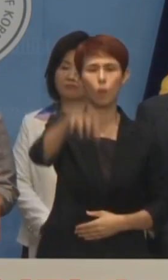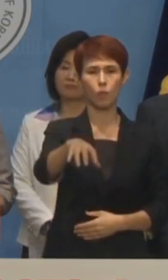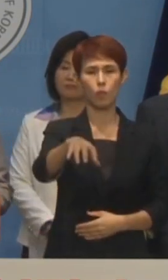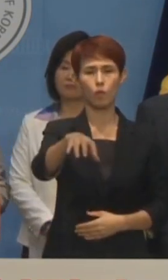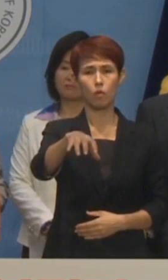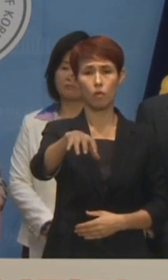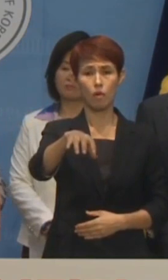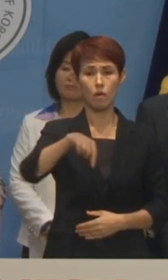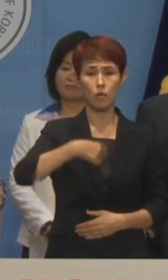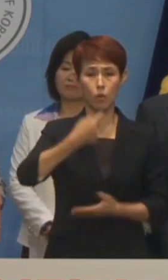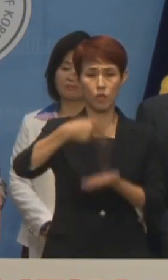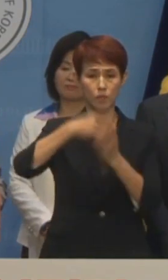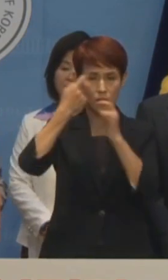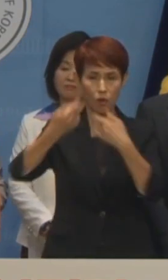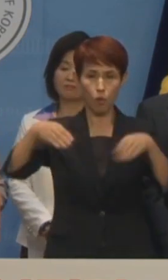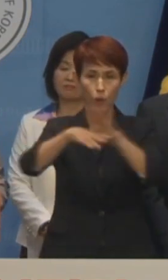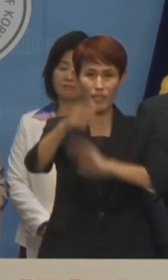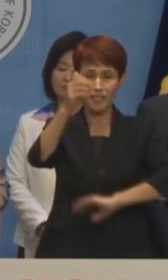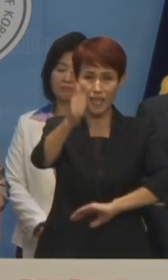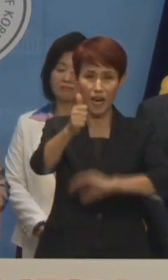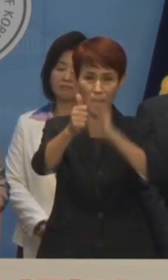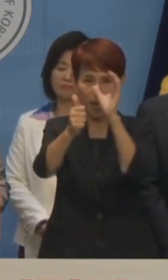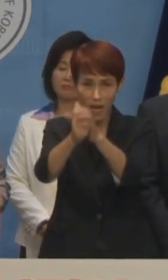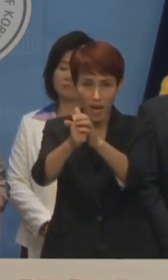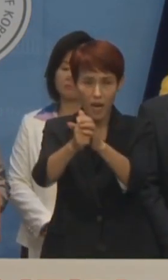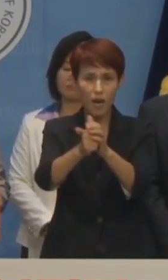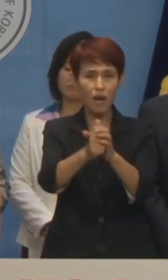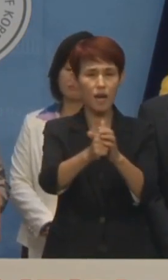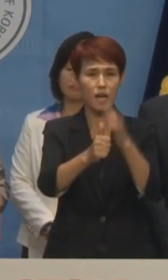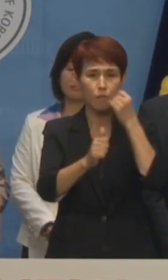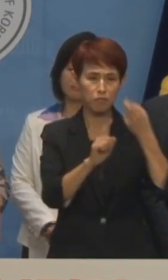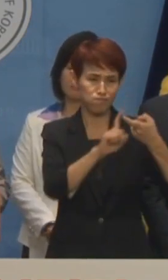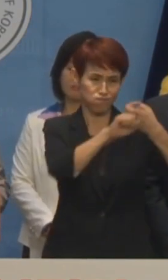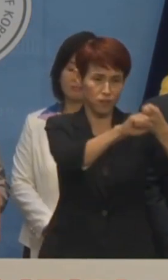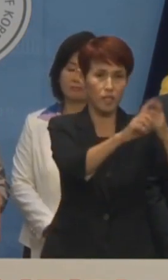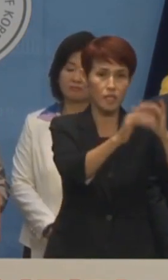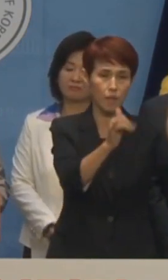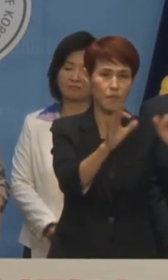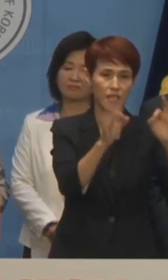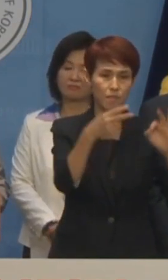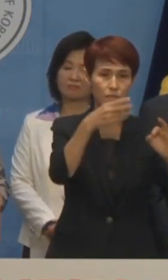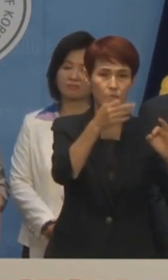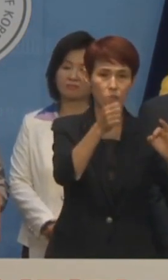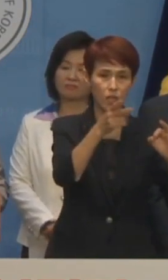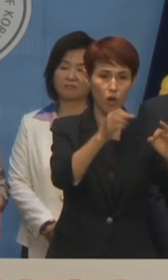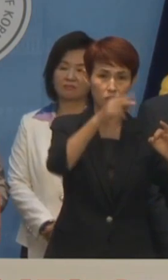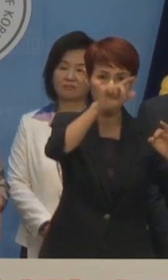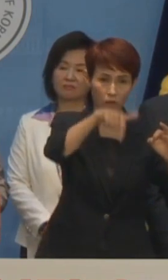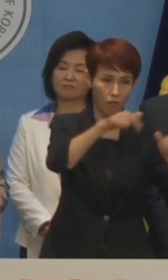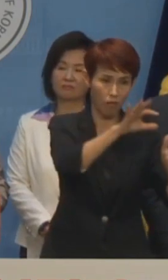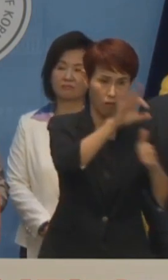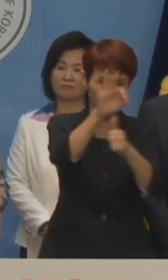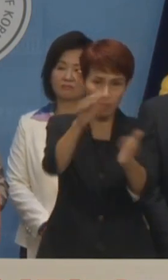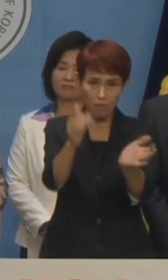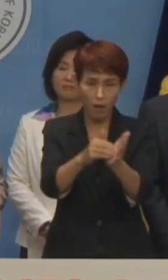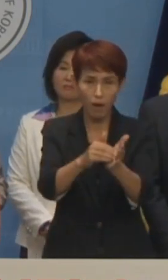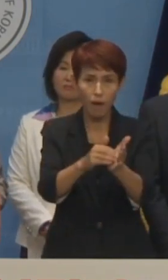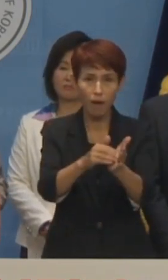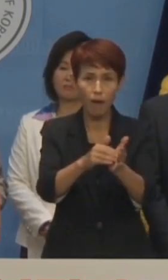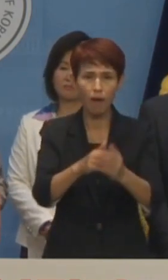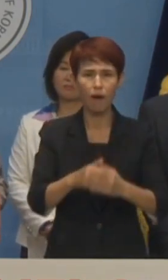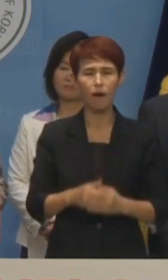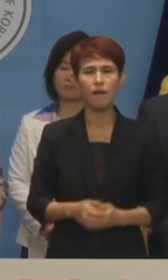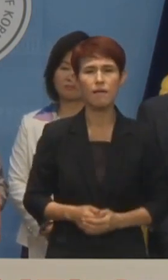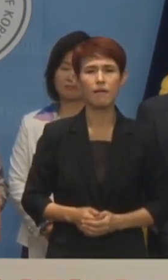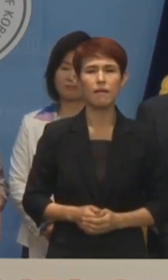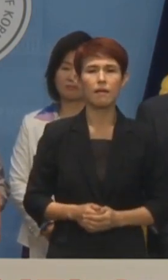그러한 독립기념관장에 뉴라이트 친일파 인사인 김형석 씨가 임명됐습니다.